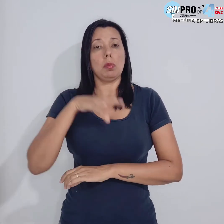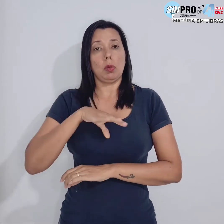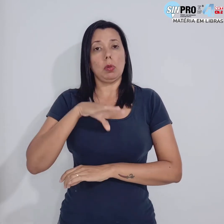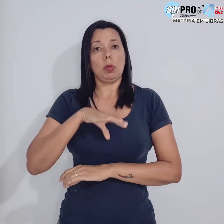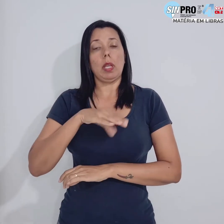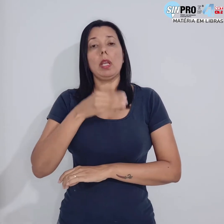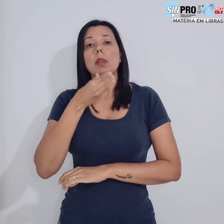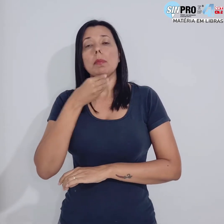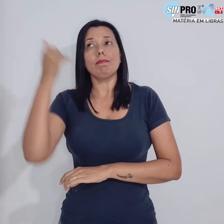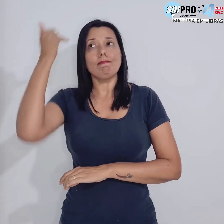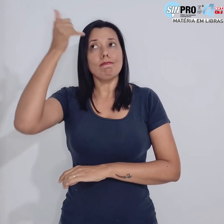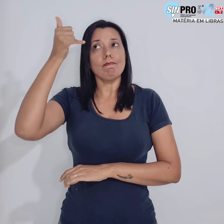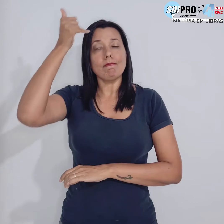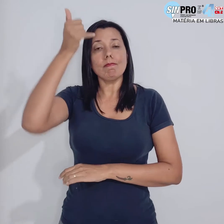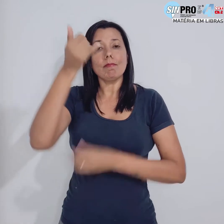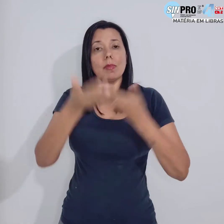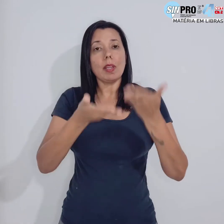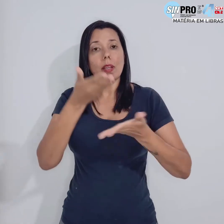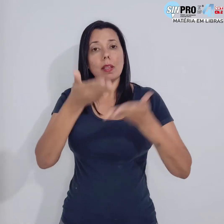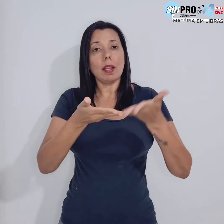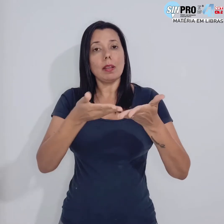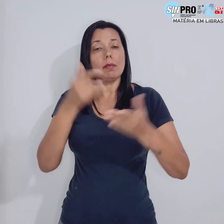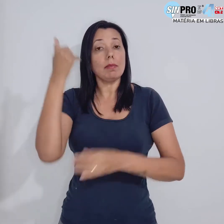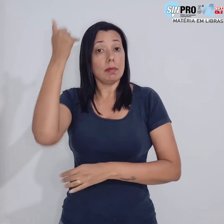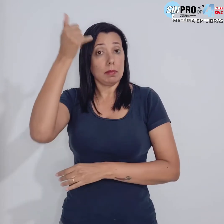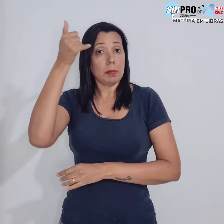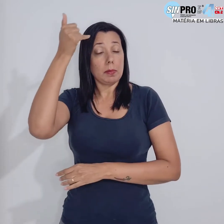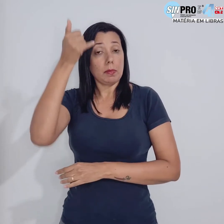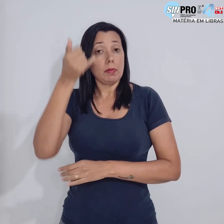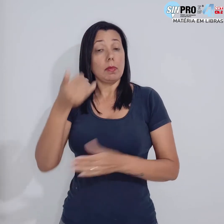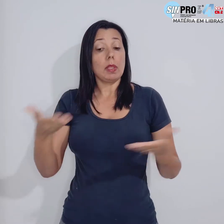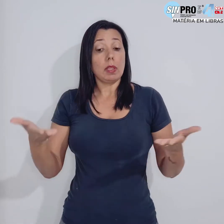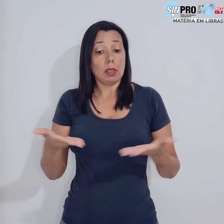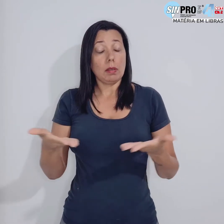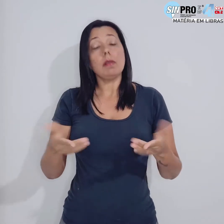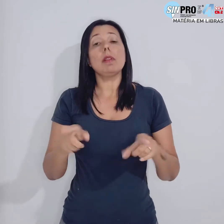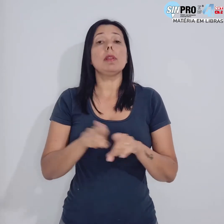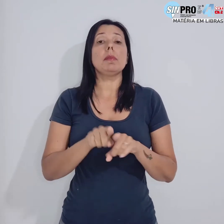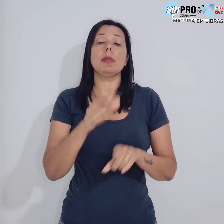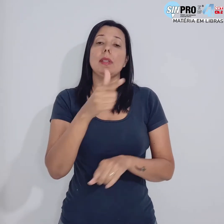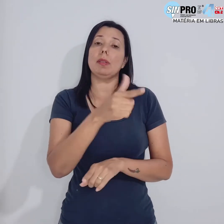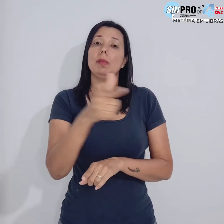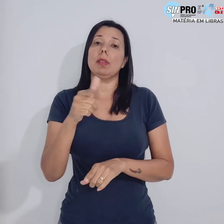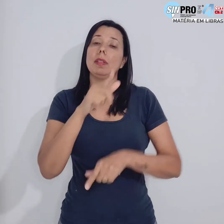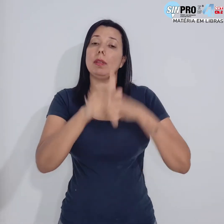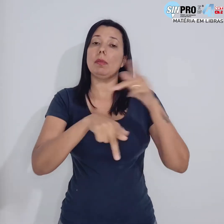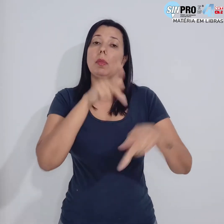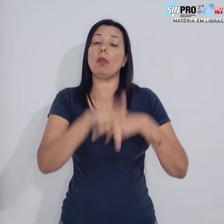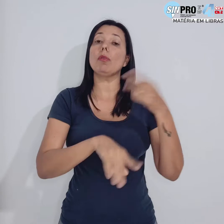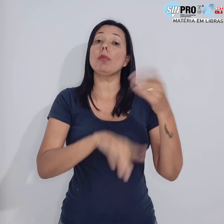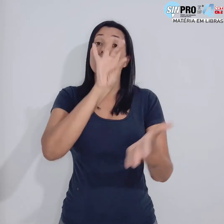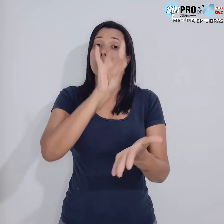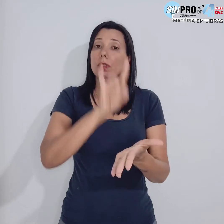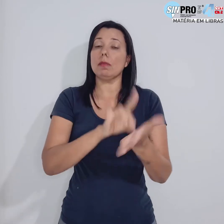e espanhóis, pelo Tratado de Madrid. Como se neste território não houvessem povos originários,